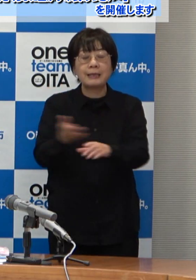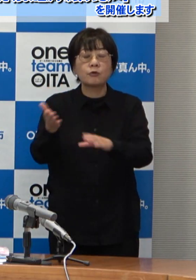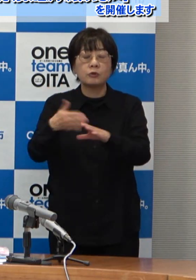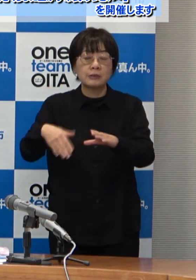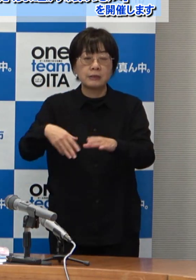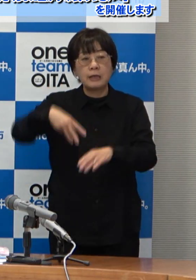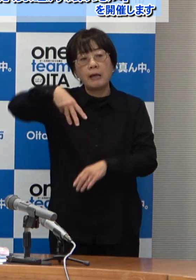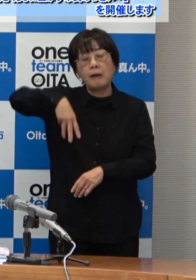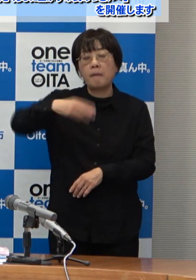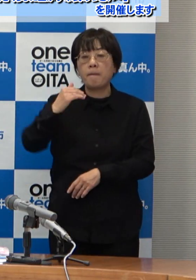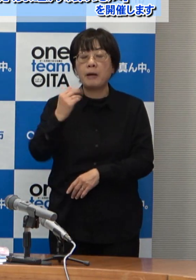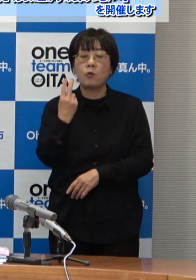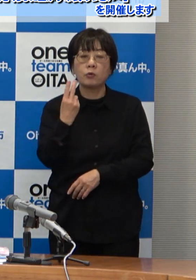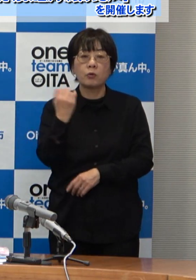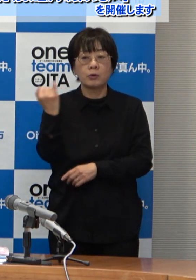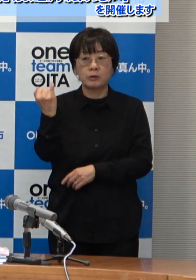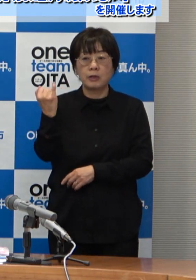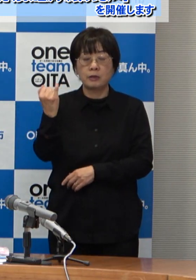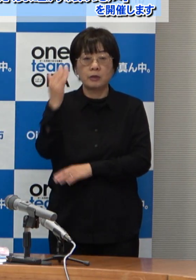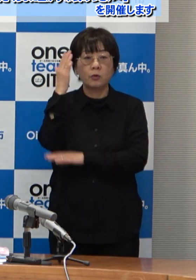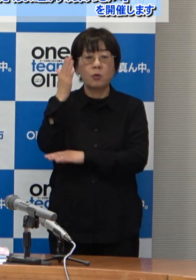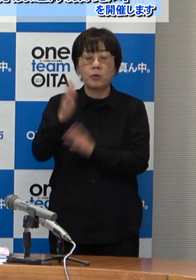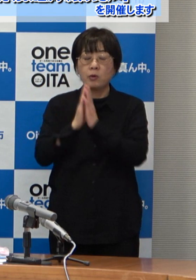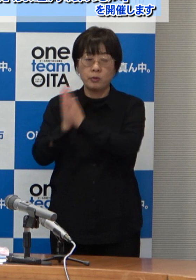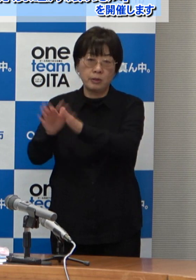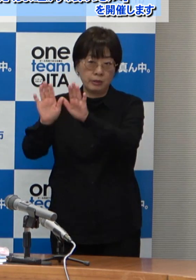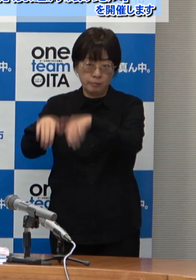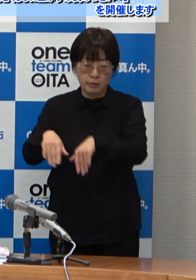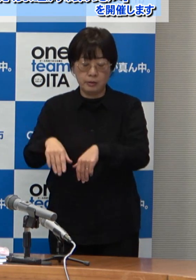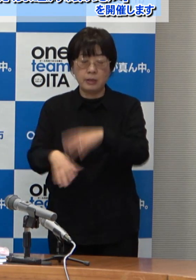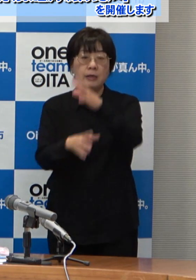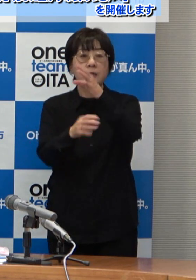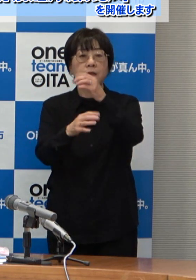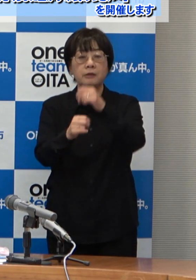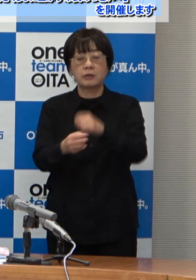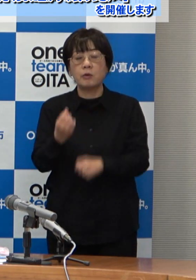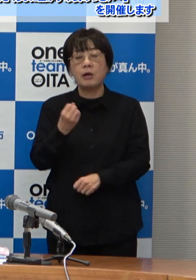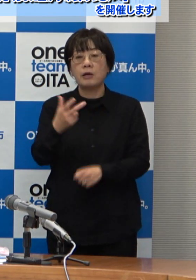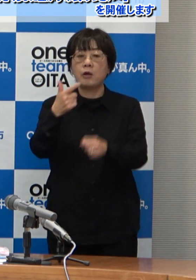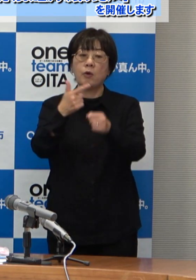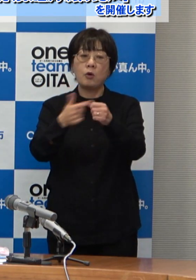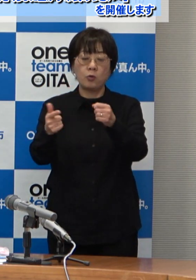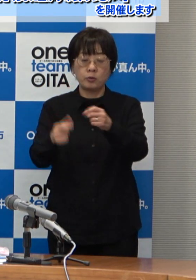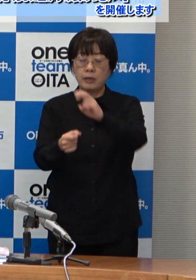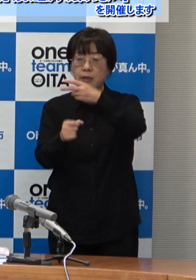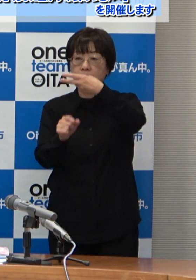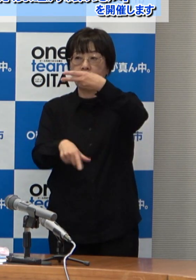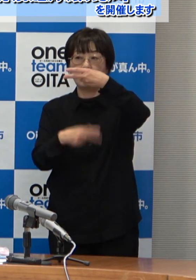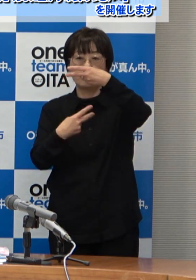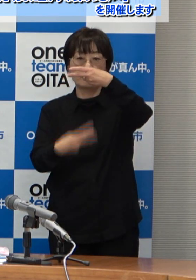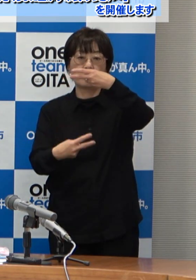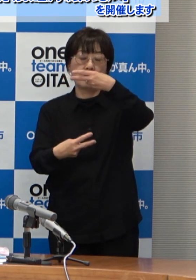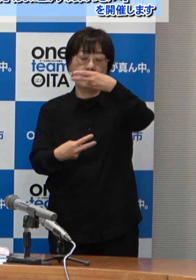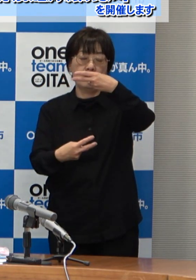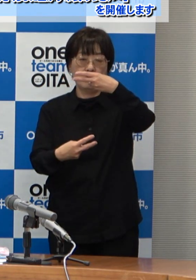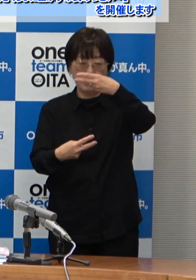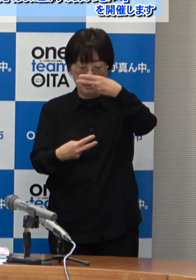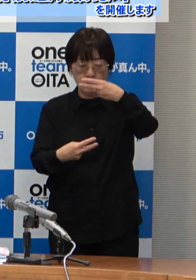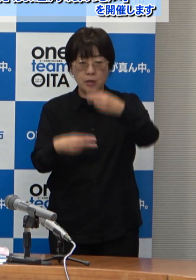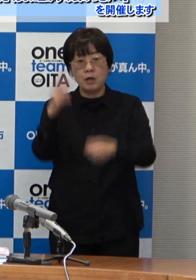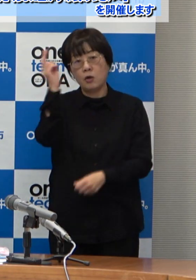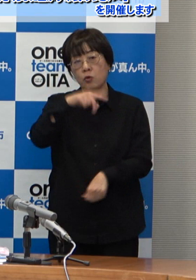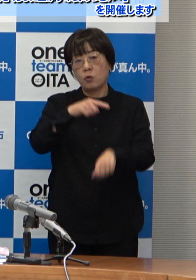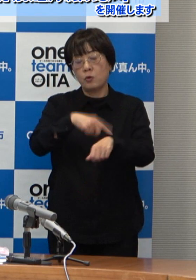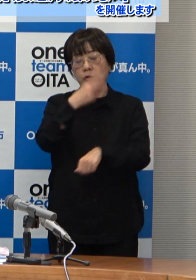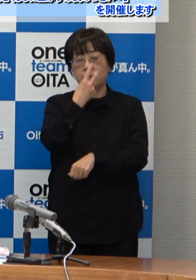え日時はえ令和6年2月2日午後2時場所はコンパルホール1